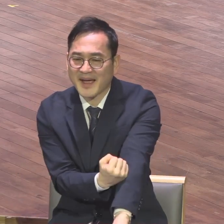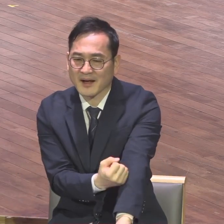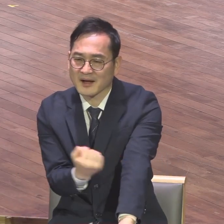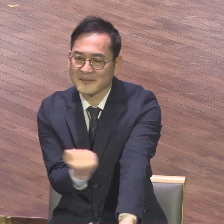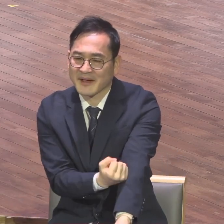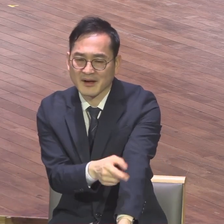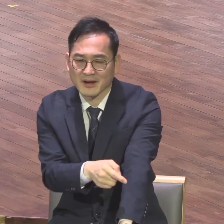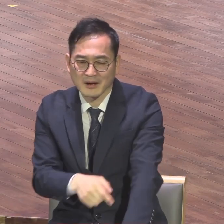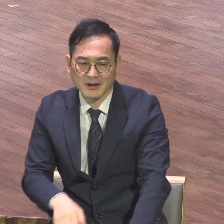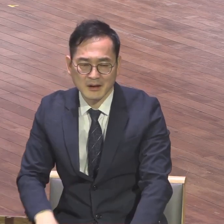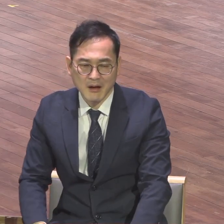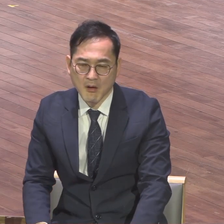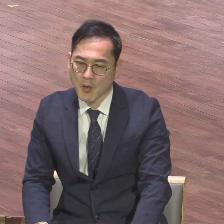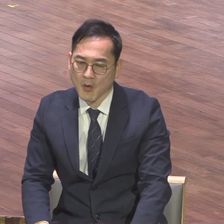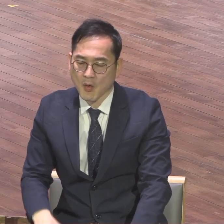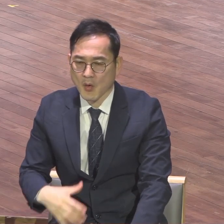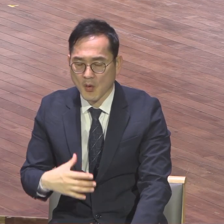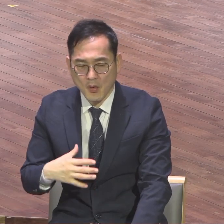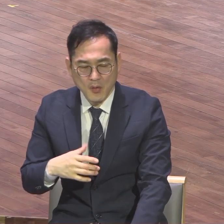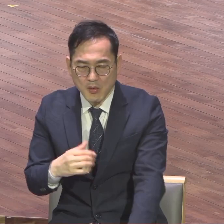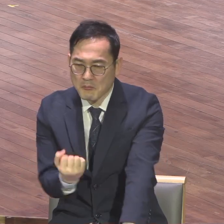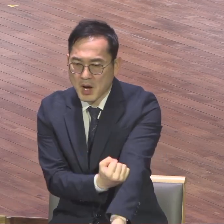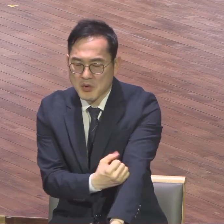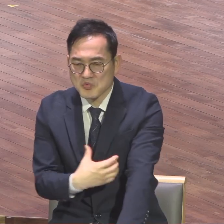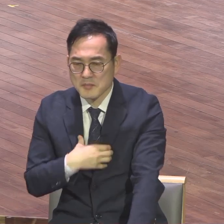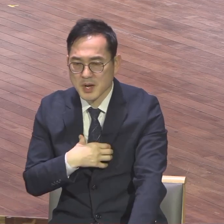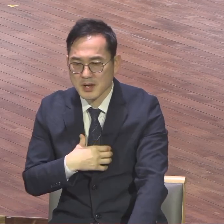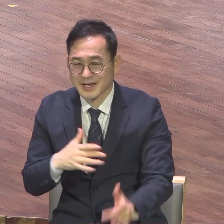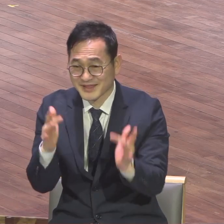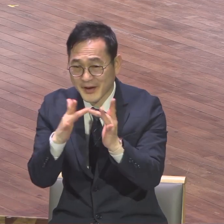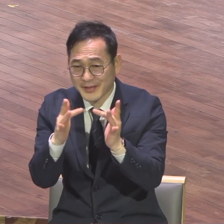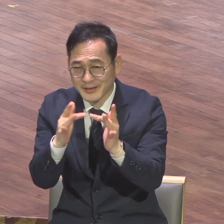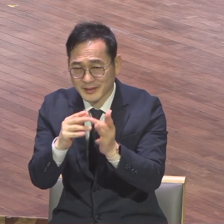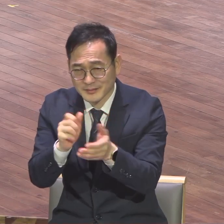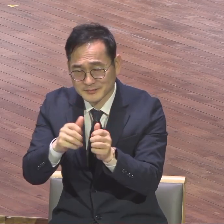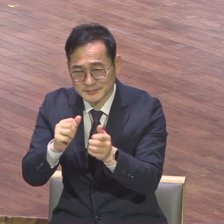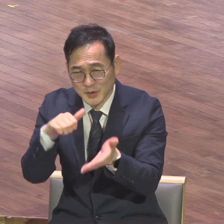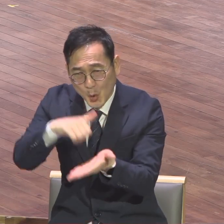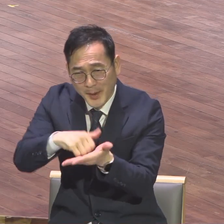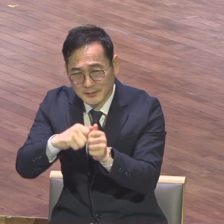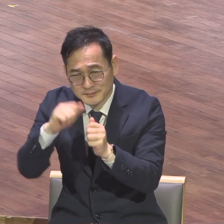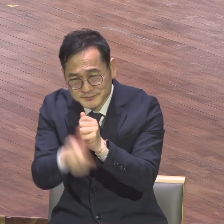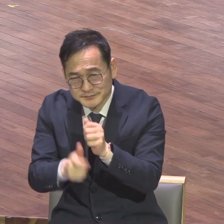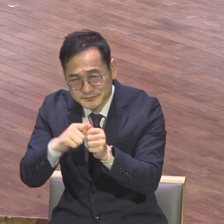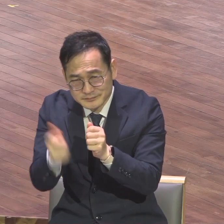접근 자체가 다른데 마약, 온라인 도박 이렇게 나갑니다 이제는.